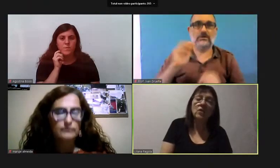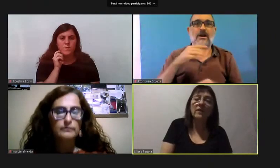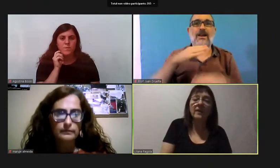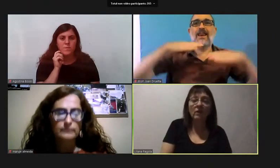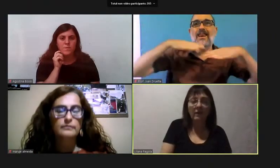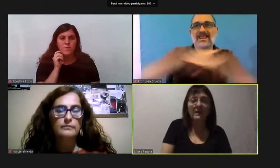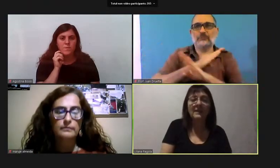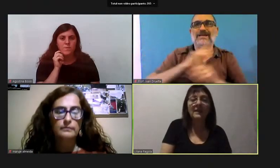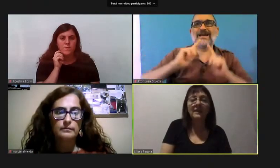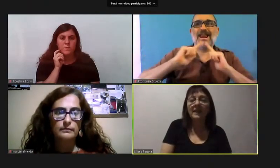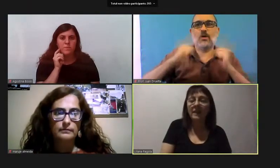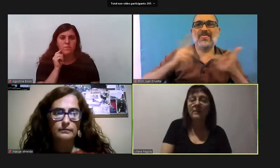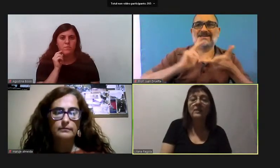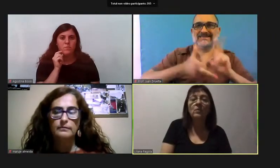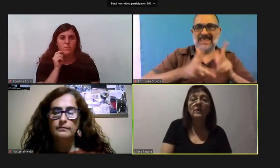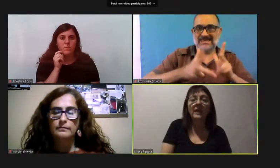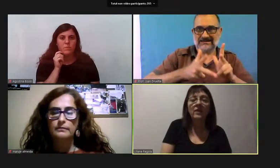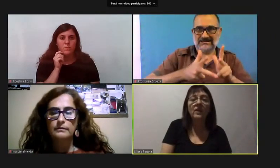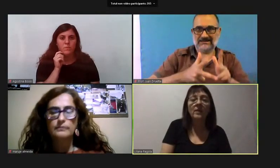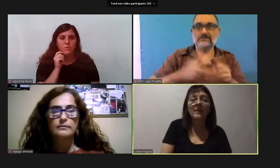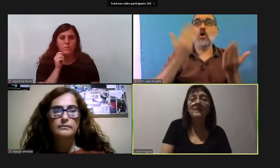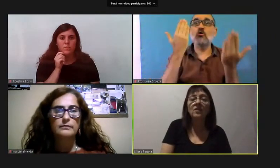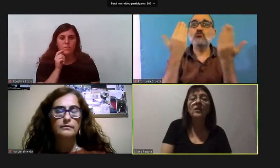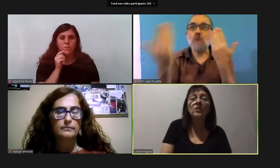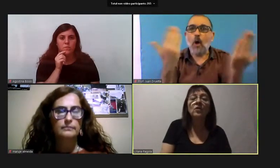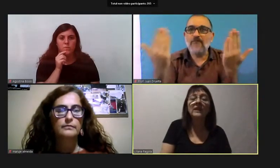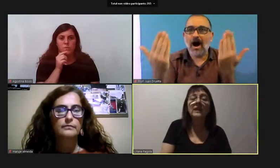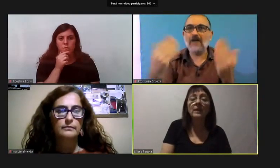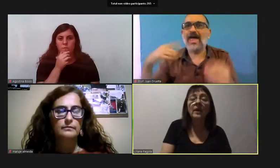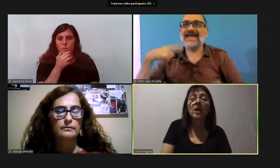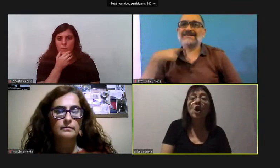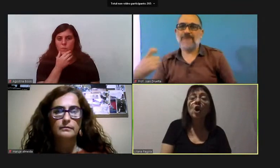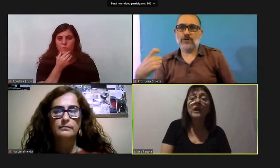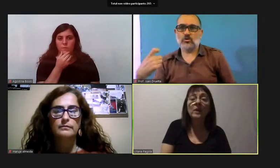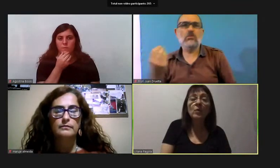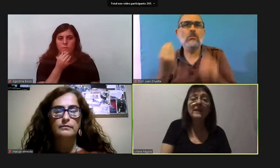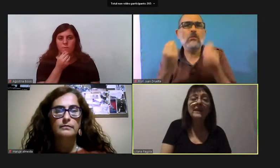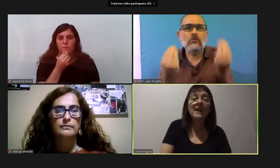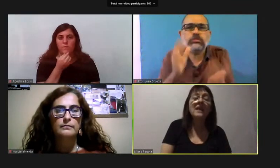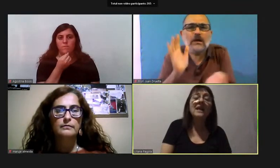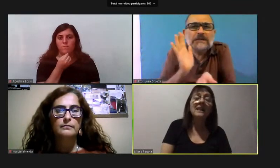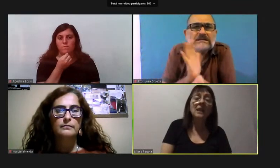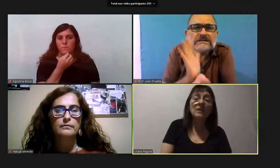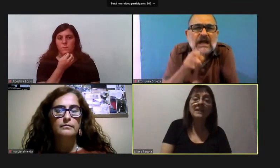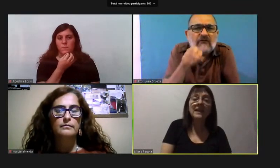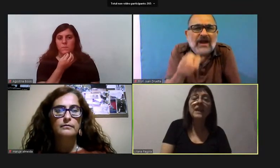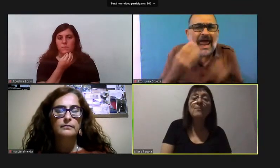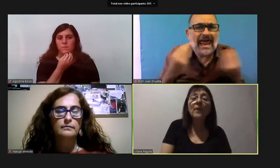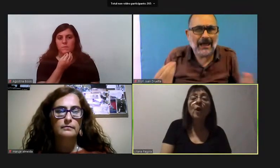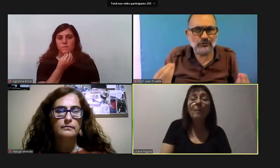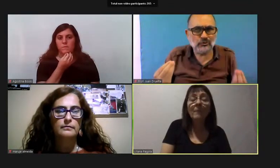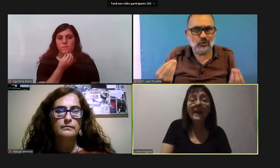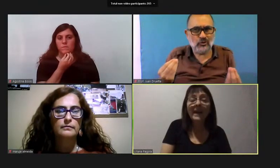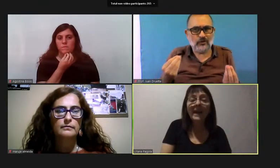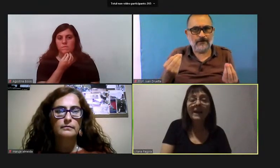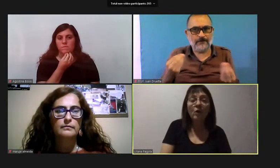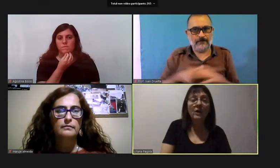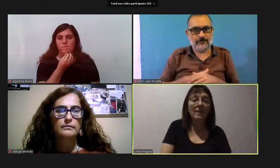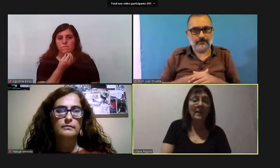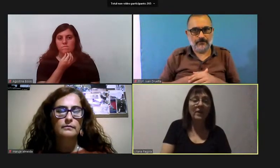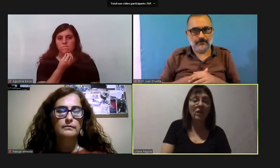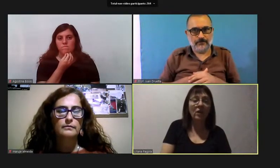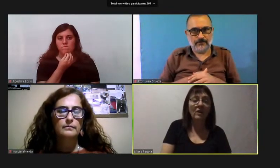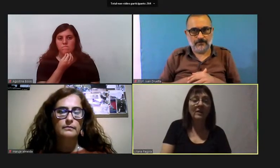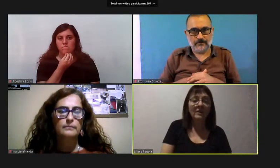niñas sordas, con adolescentes, en el nivel secundario y demás, ¿no? En todo lo que tiene que ver con lingüística de lengua de señas y poder compararla con